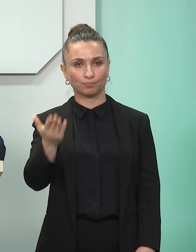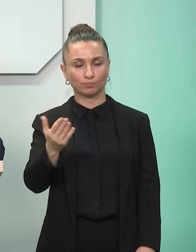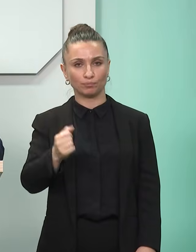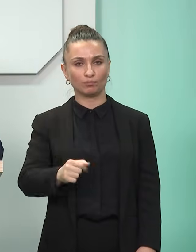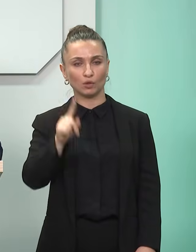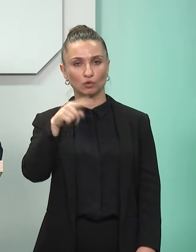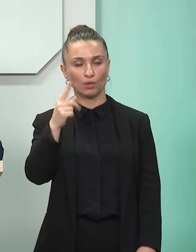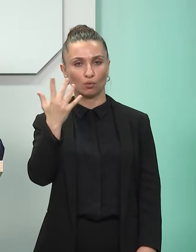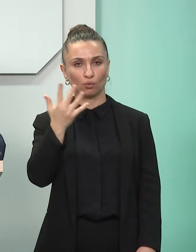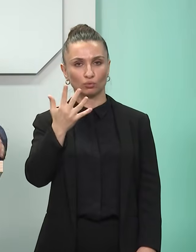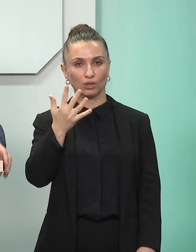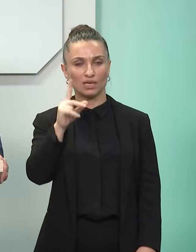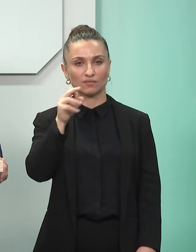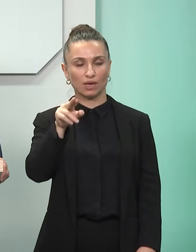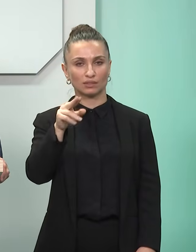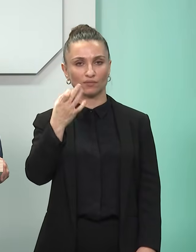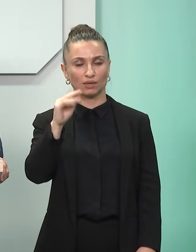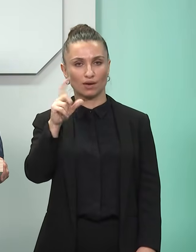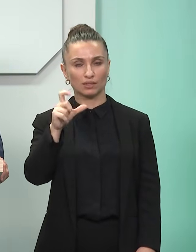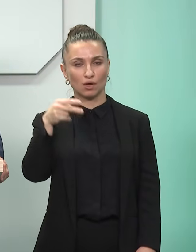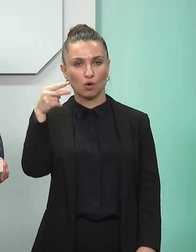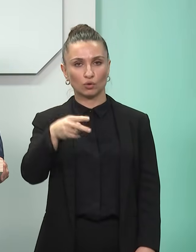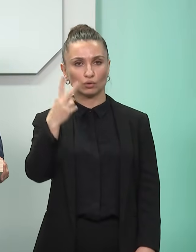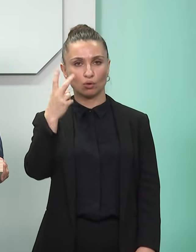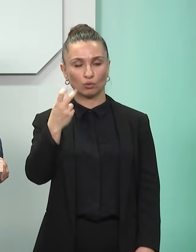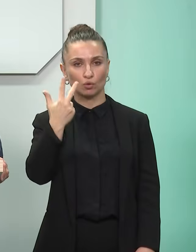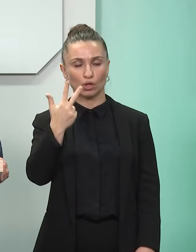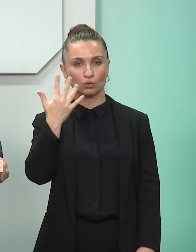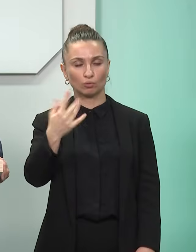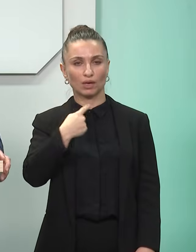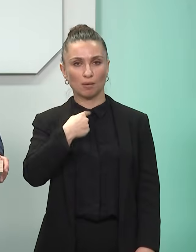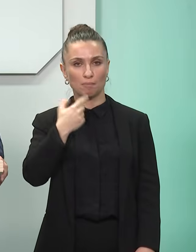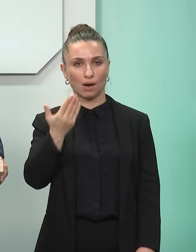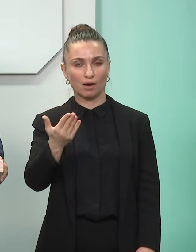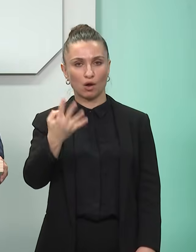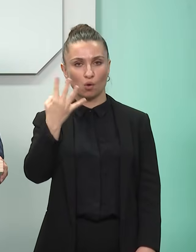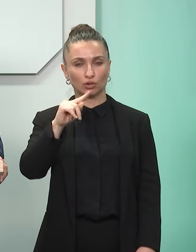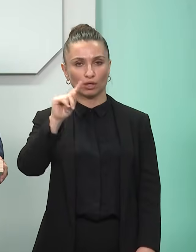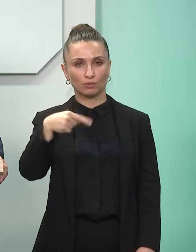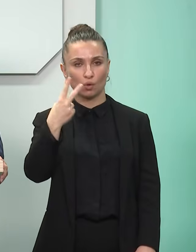2,35%. ნომერი 5 ზვიად კვირიკაძე 2235 ხმა